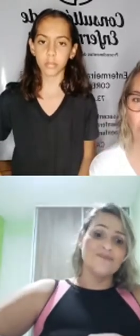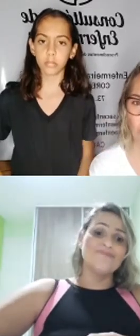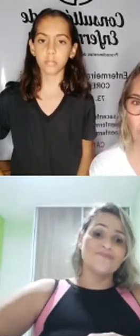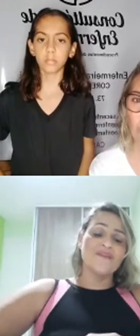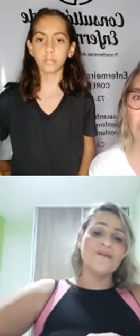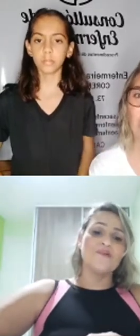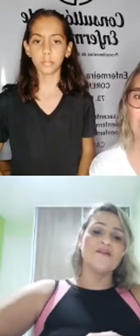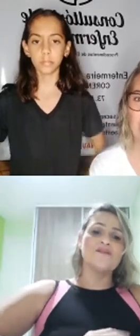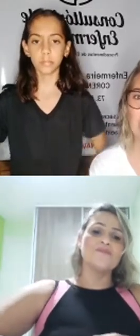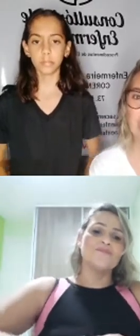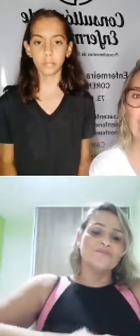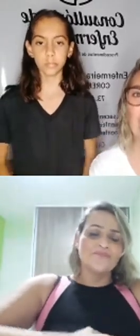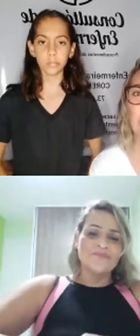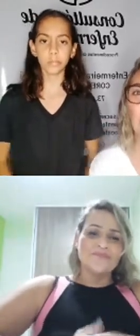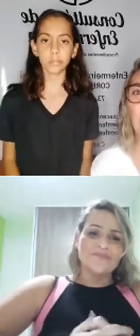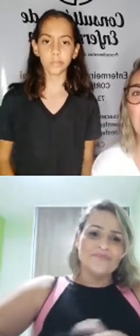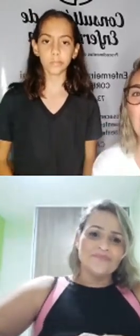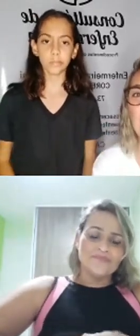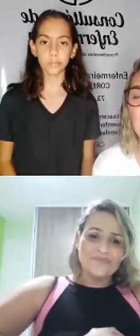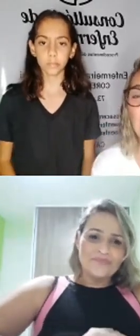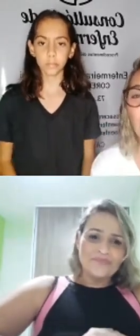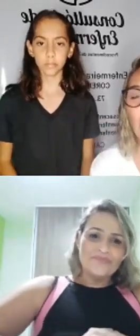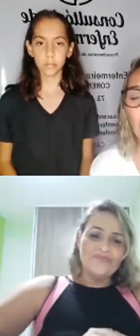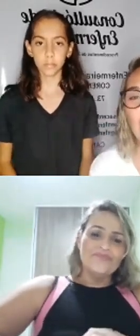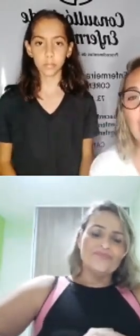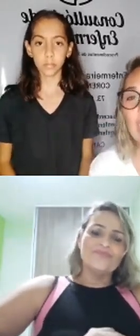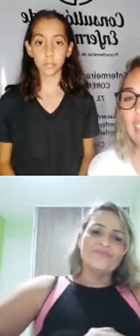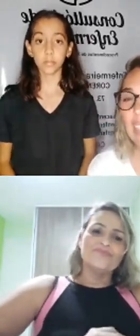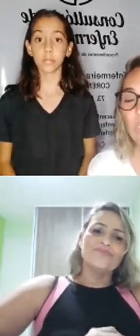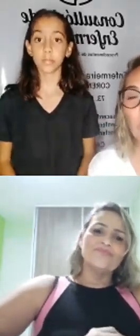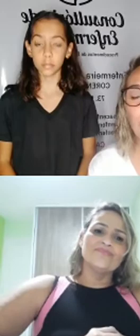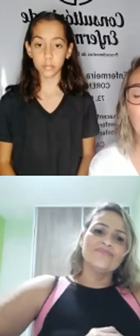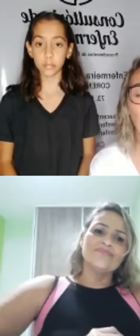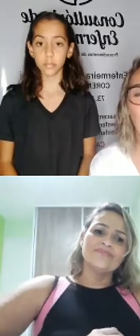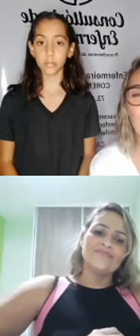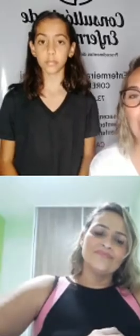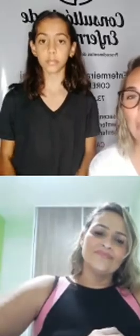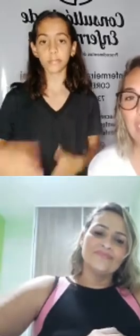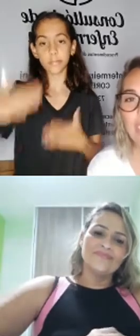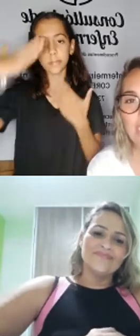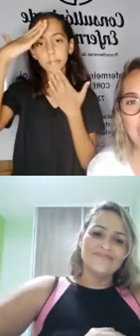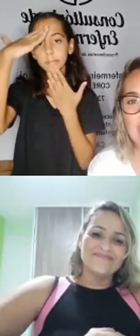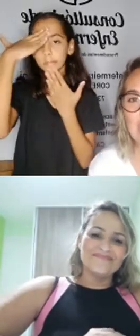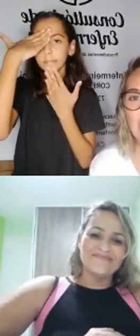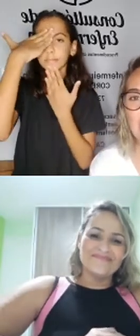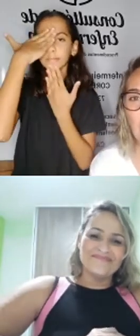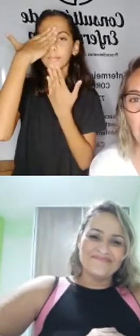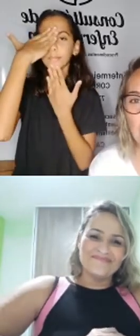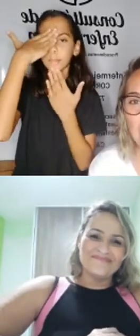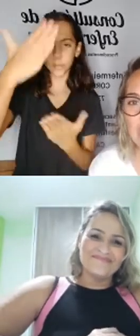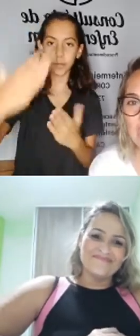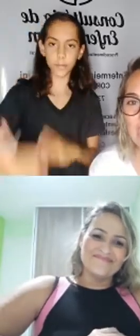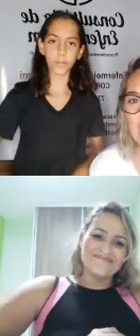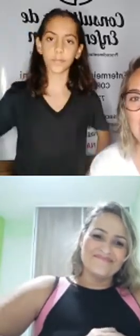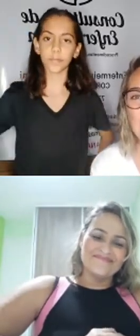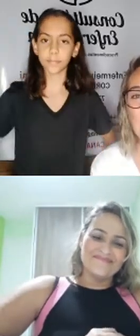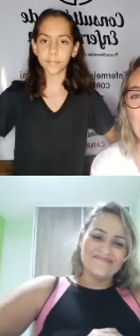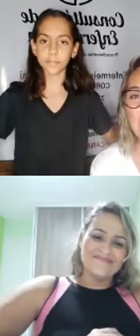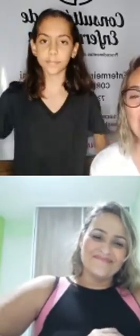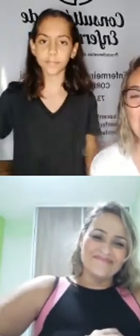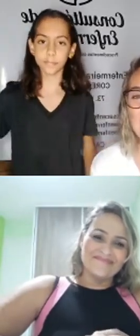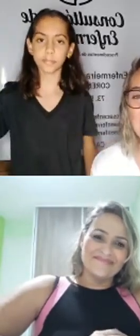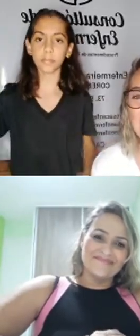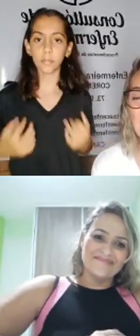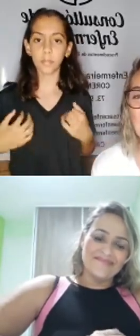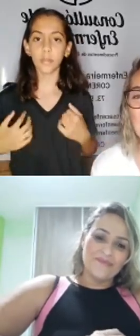passando, né, por isso. exato. Então, doutora, eu lhe agradeço profundamente ter aceito esse convite. Espero